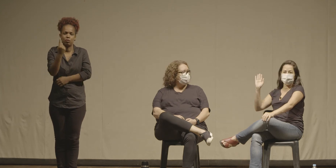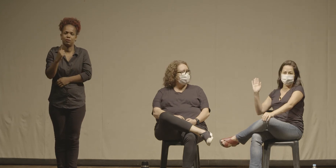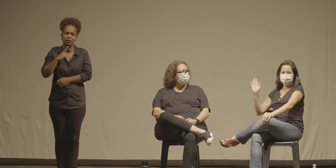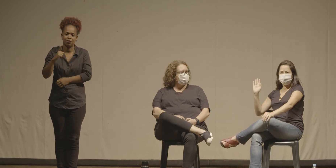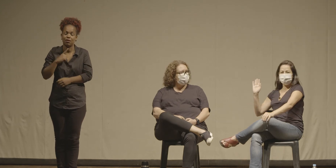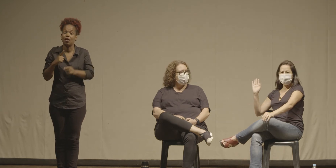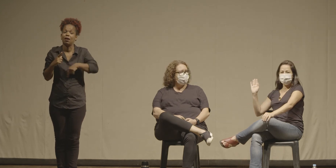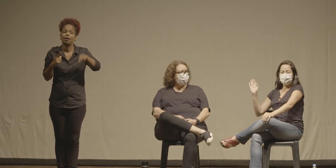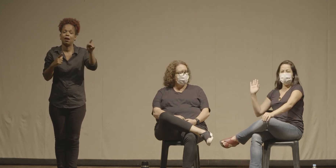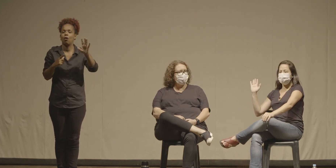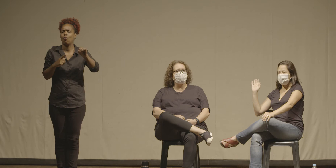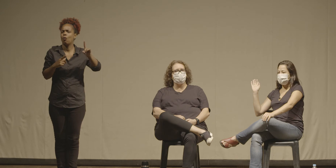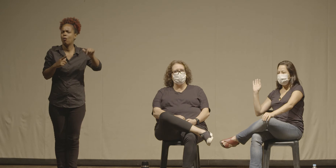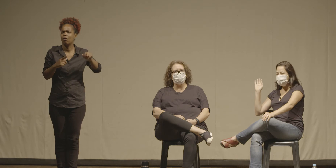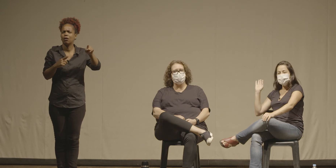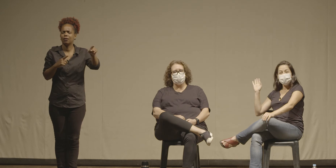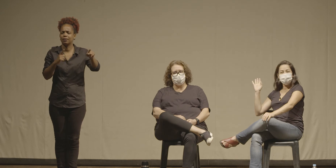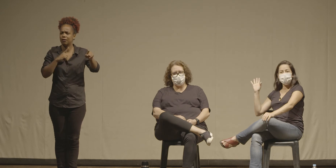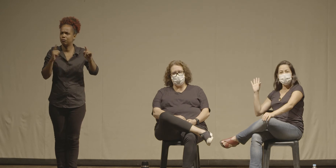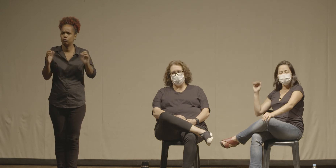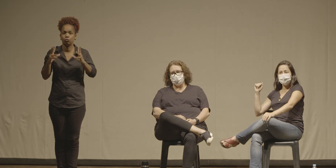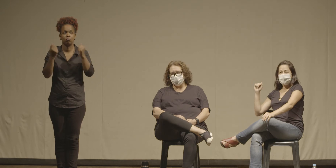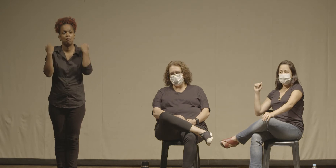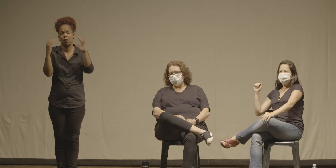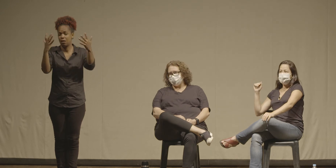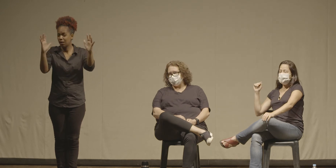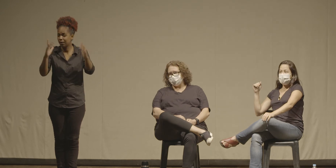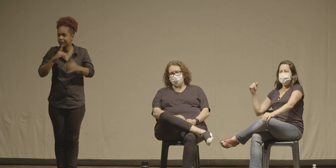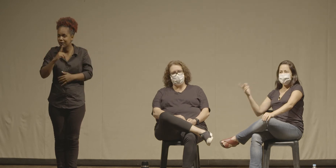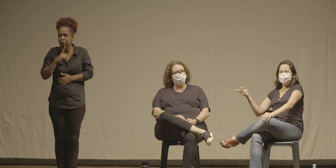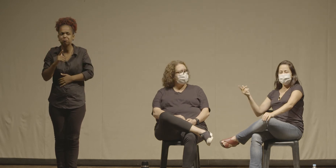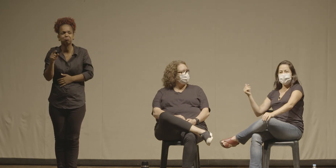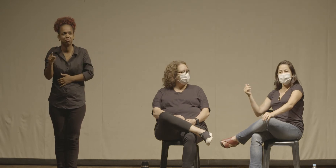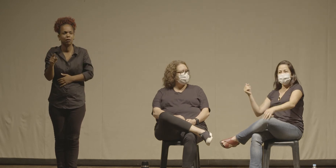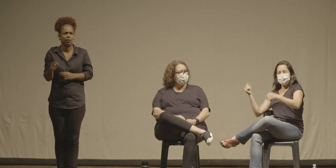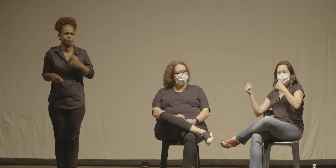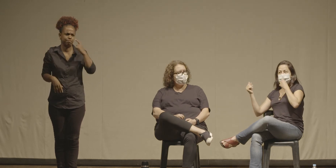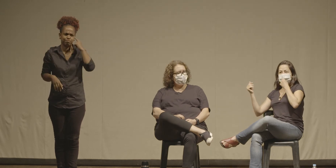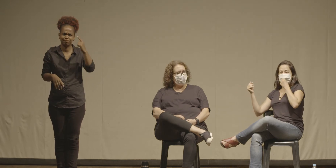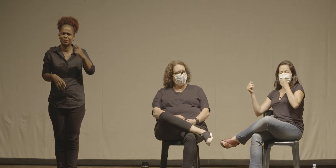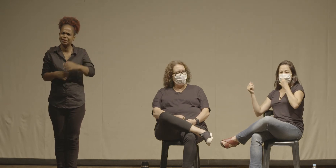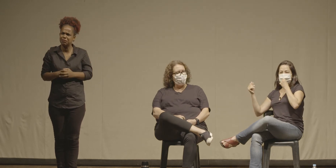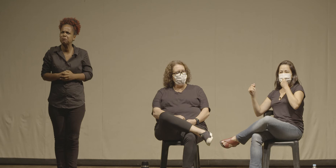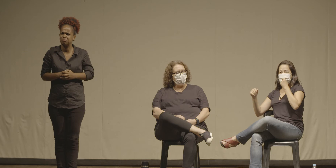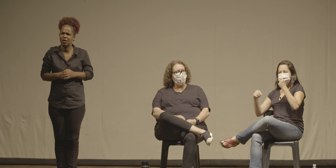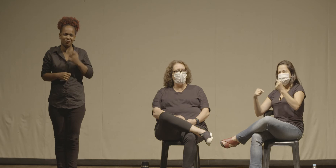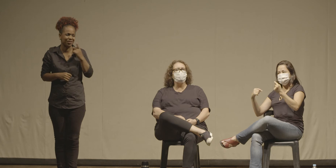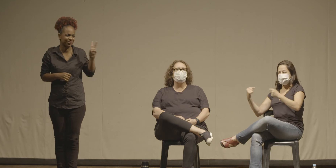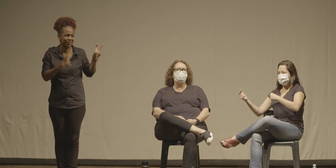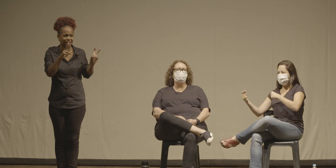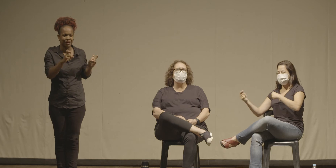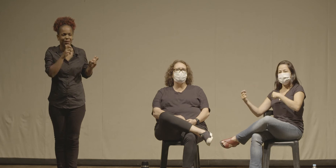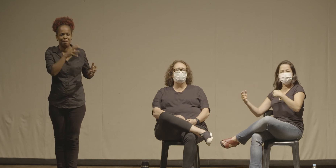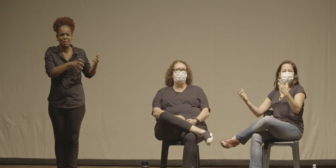em Ola. Falei, opa, então deu certo o negócio. E realmente quando ela fala teve briga, é porque eles